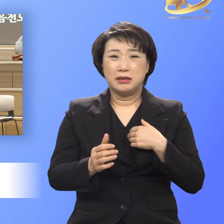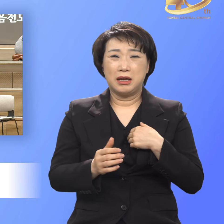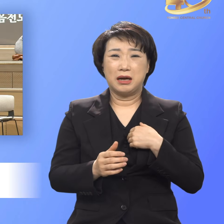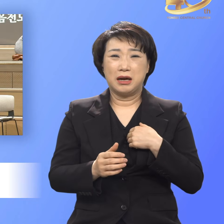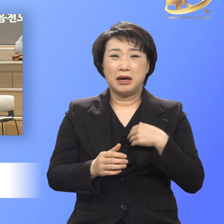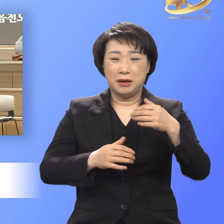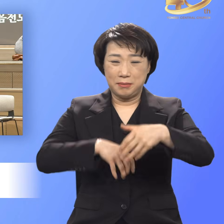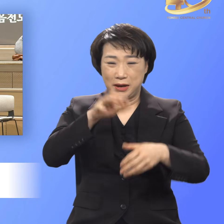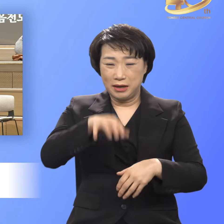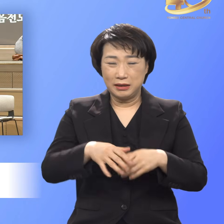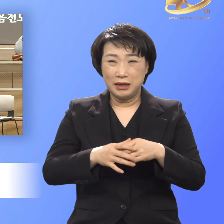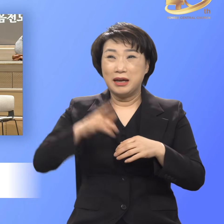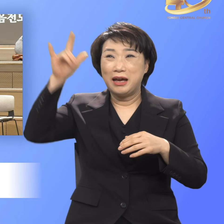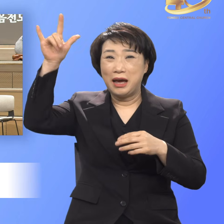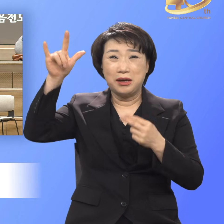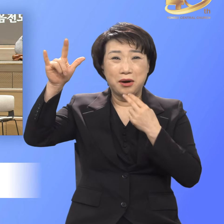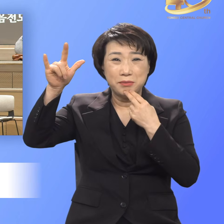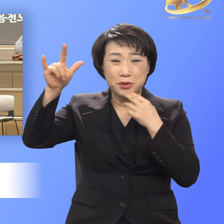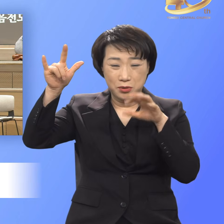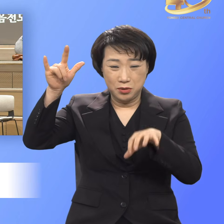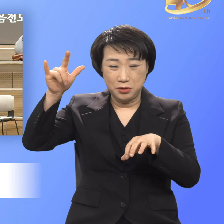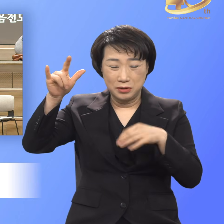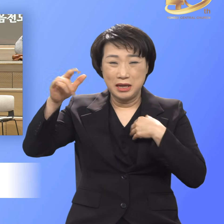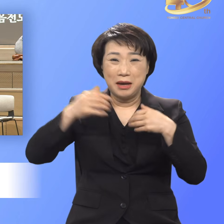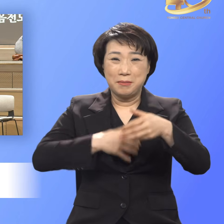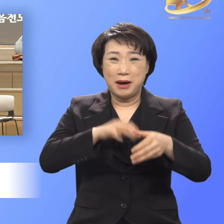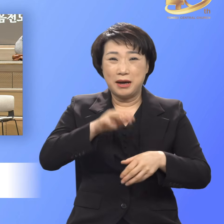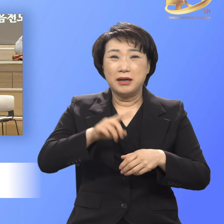살았어. 여기 와서.